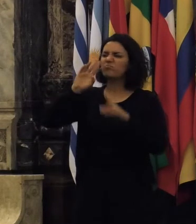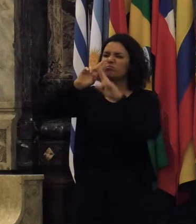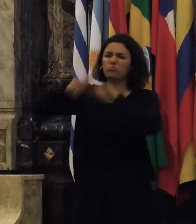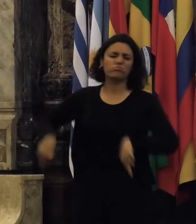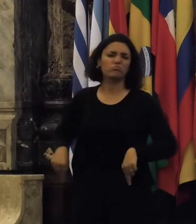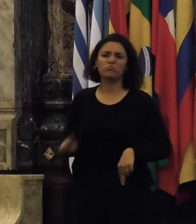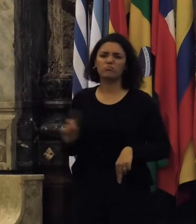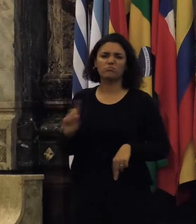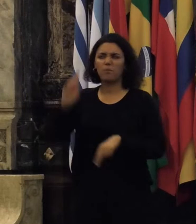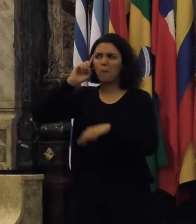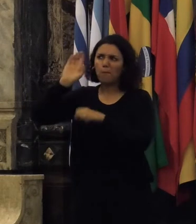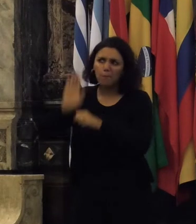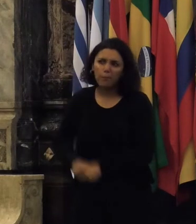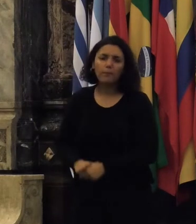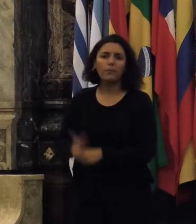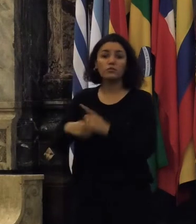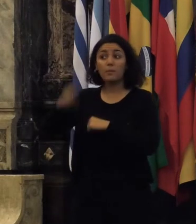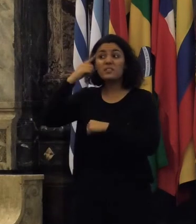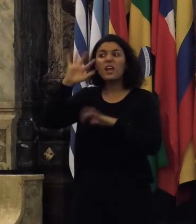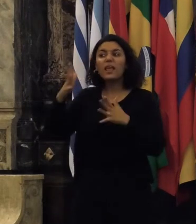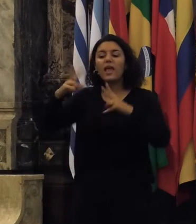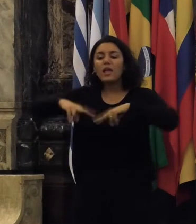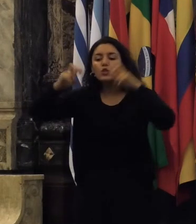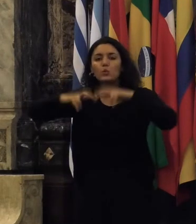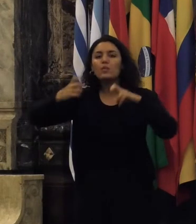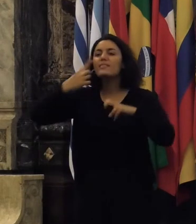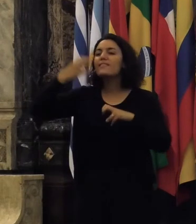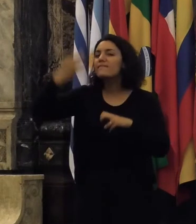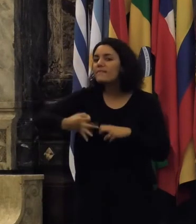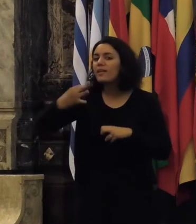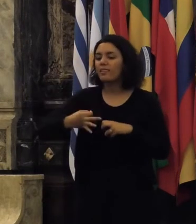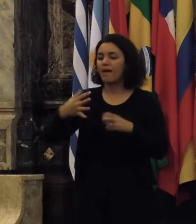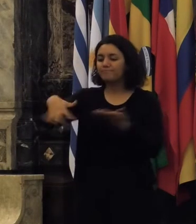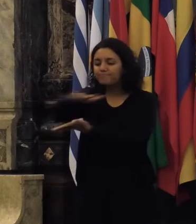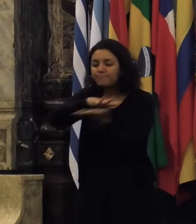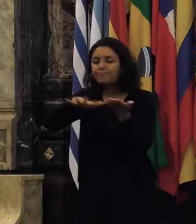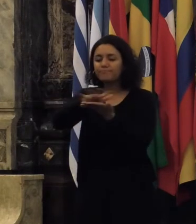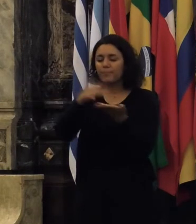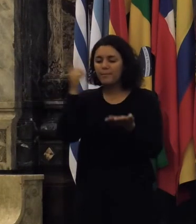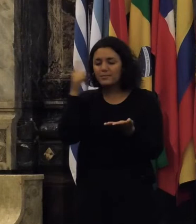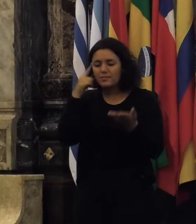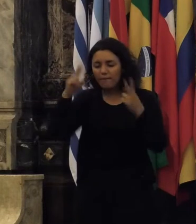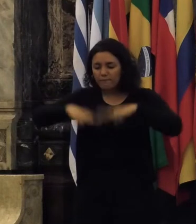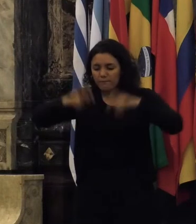digo pensar, me refiero a estudiar un campo, a pensarlo, a desglosarlo,